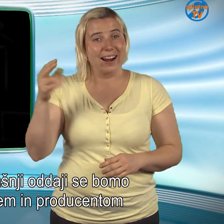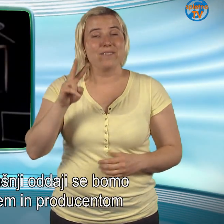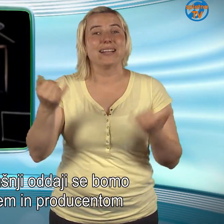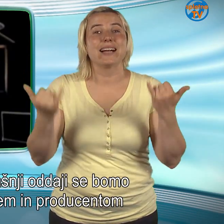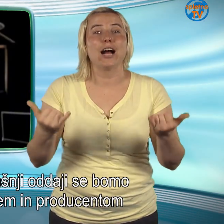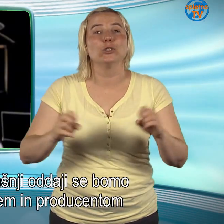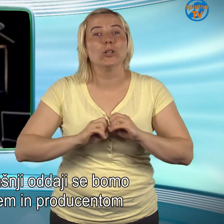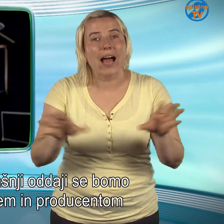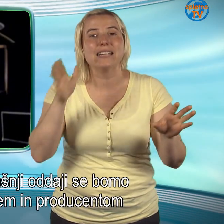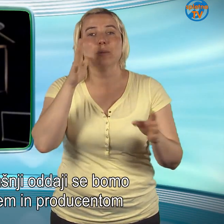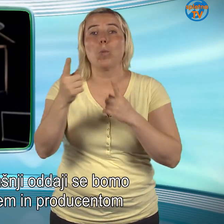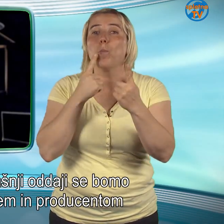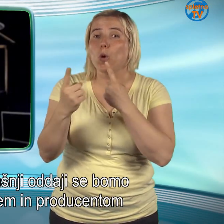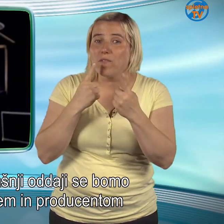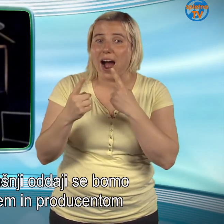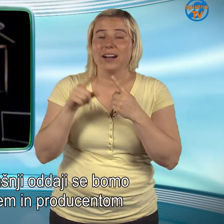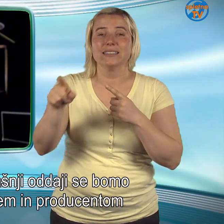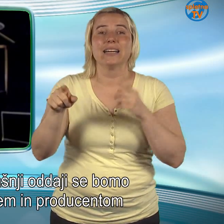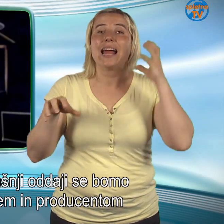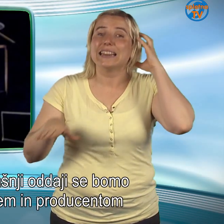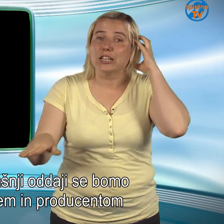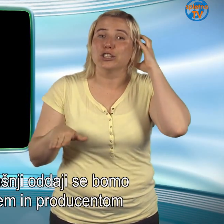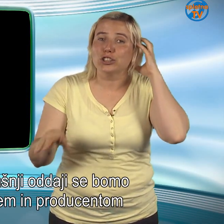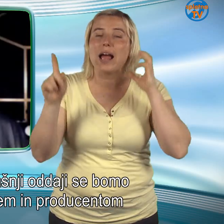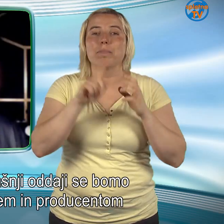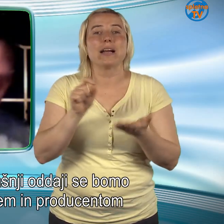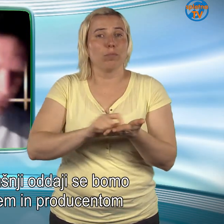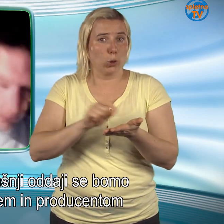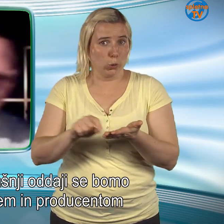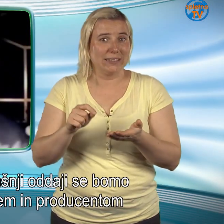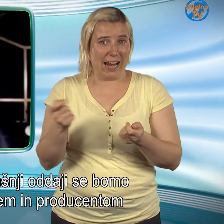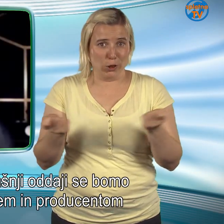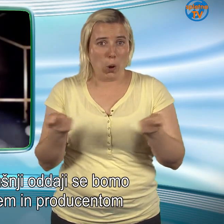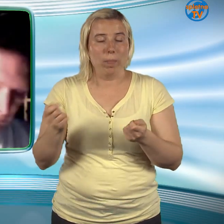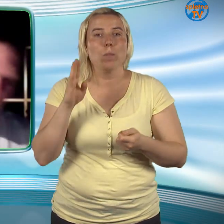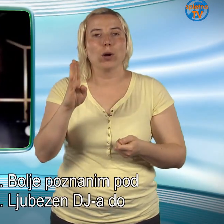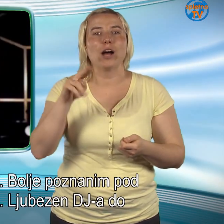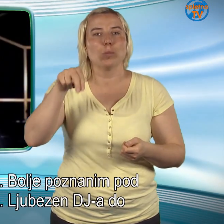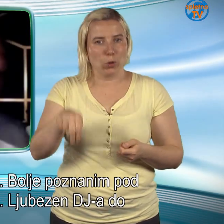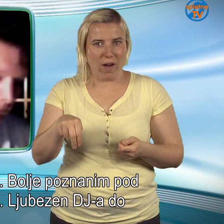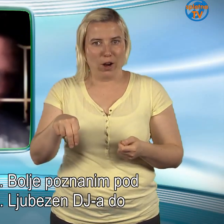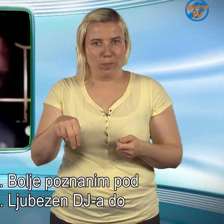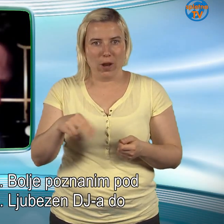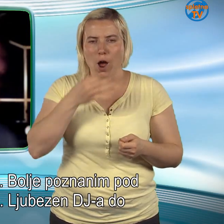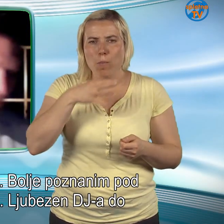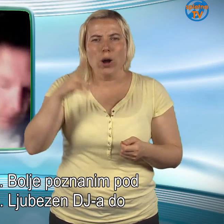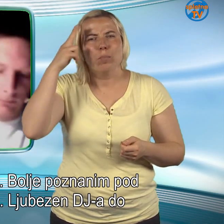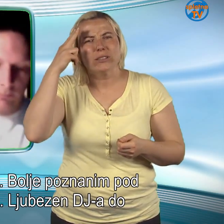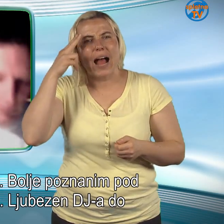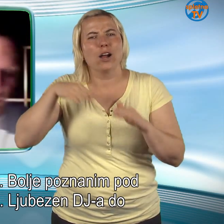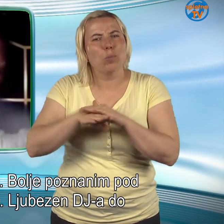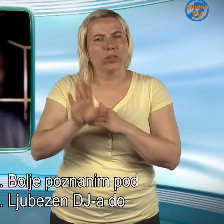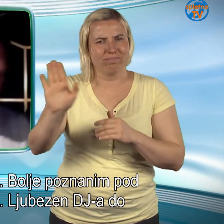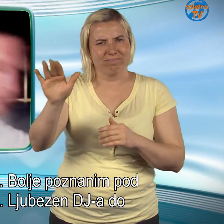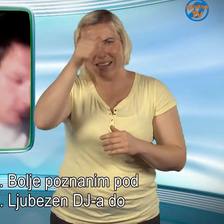Dober dan. V današnji oddaji se bomo pogovarjali z DJ-jem in producentom Bojanom Novakom. Bolje je